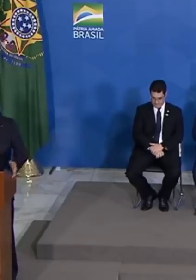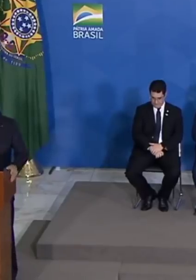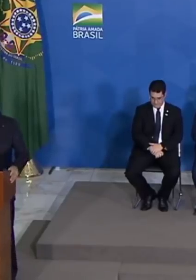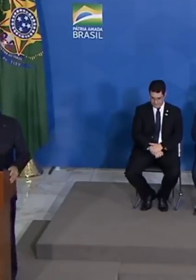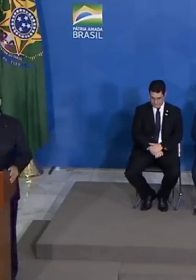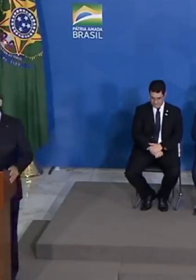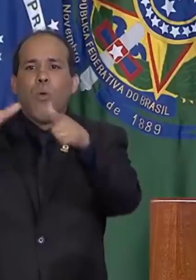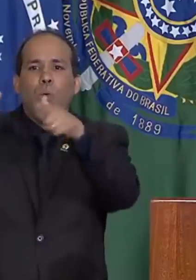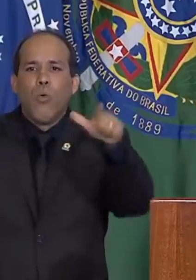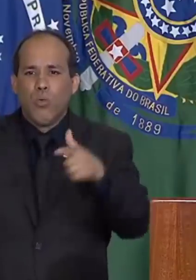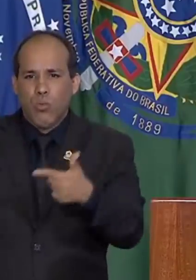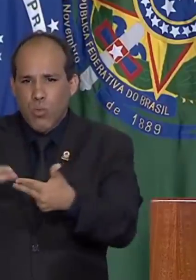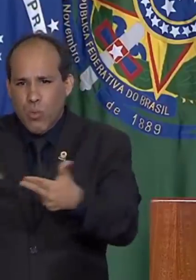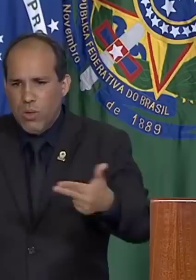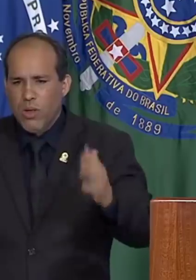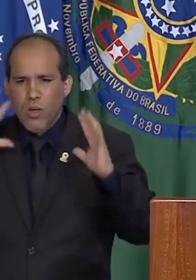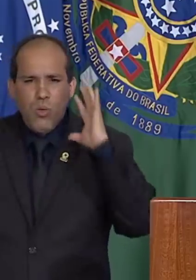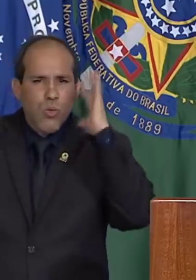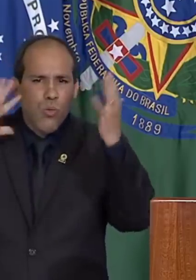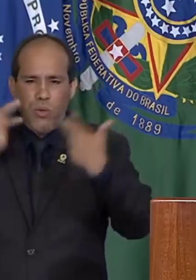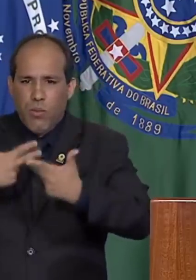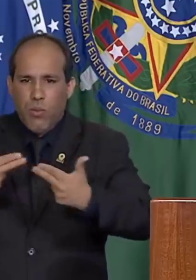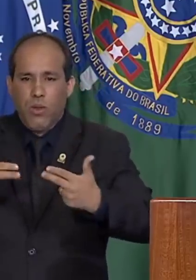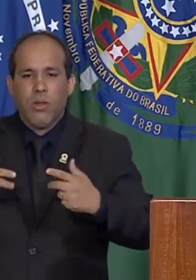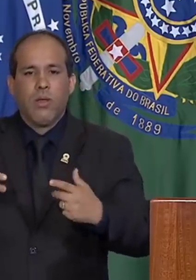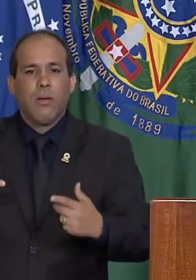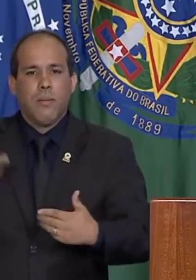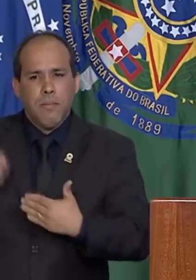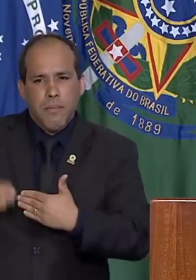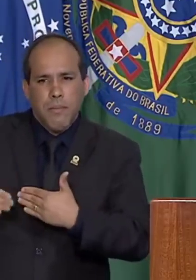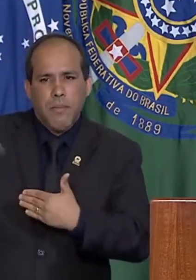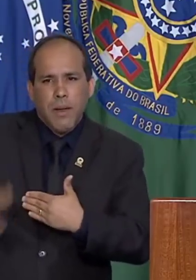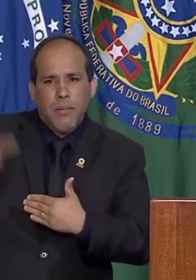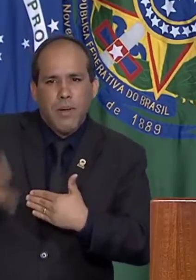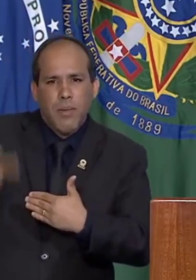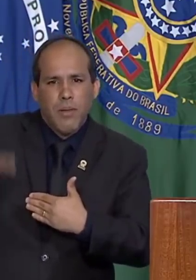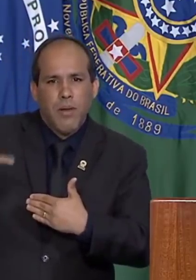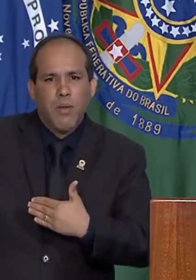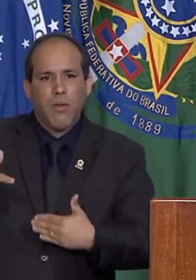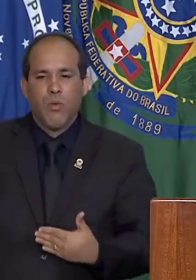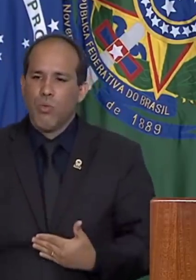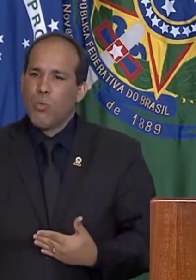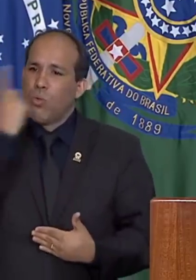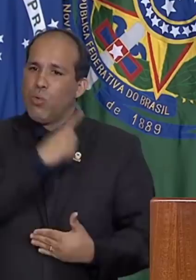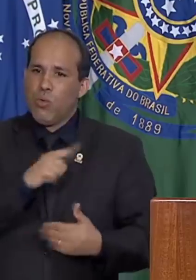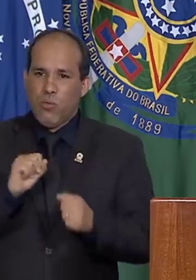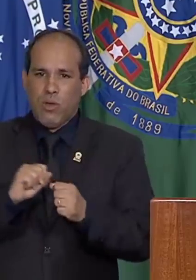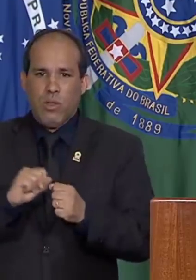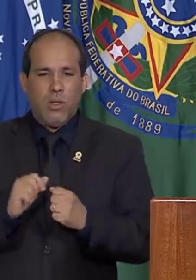em outras questões, de modo que cada vez mais nós viemos a fazer com que o